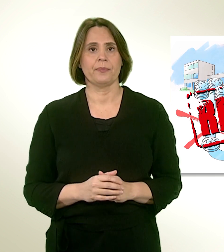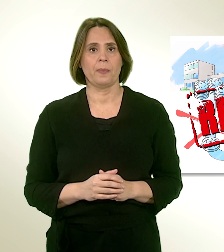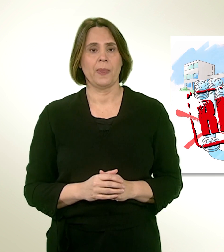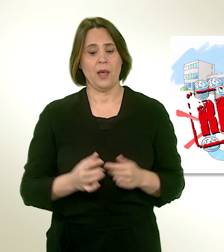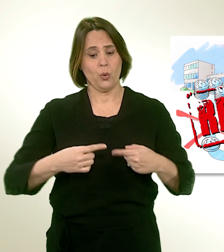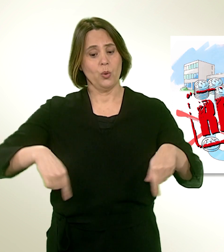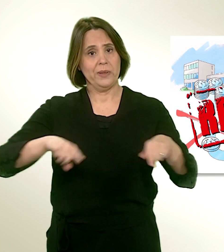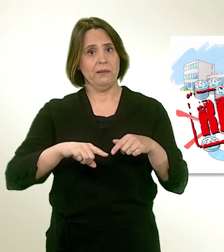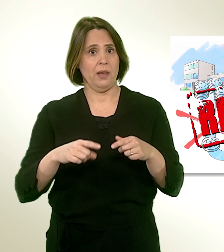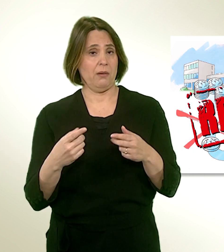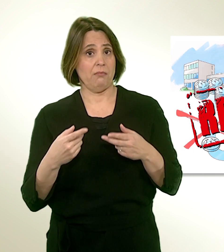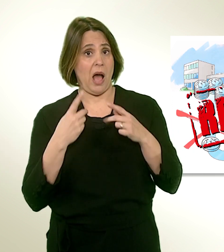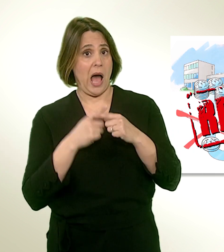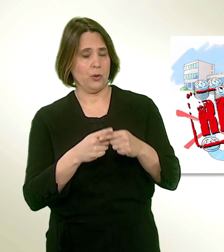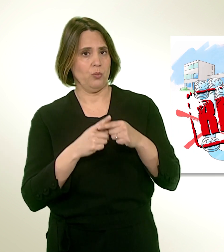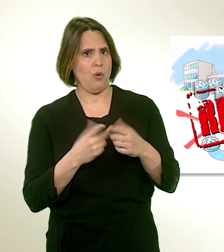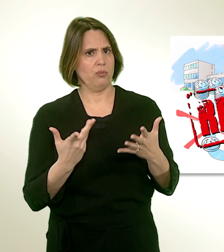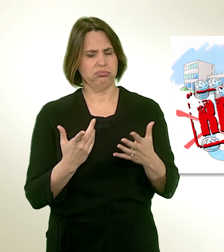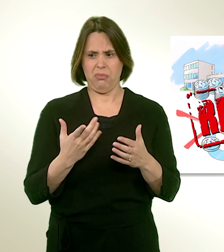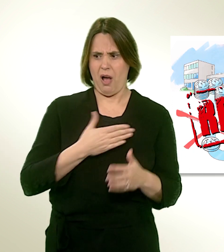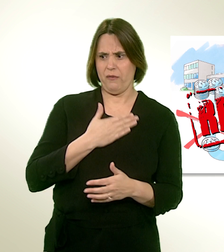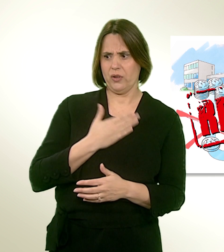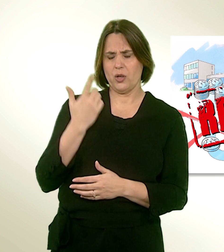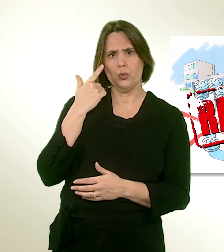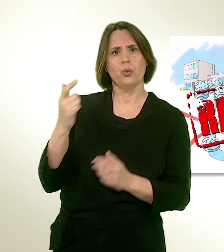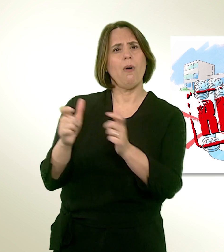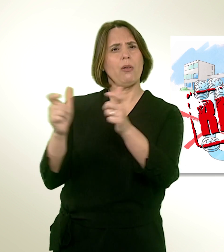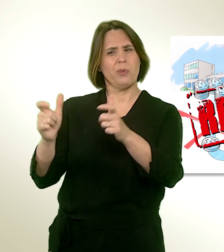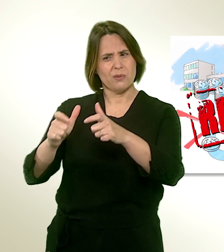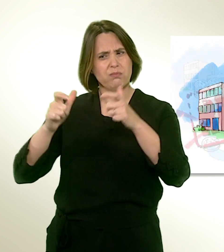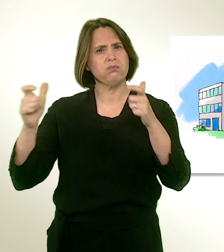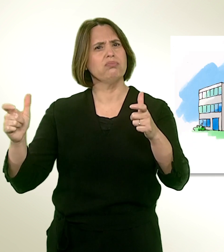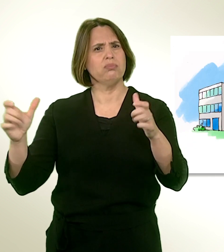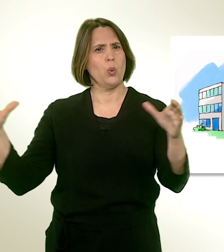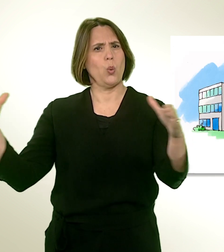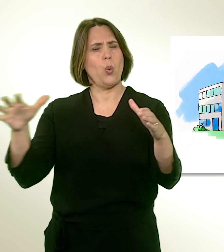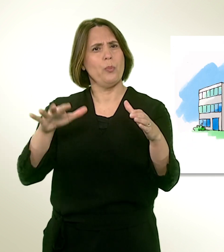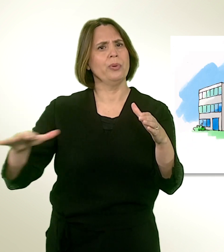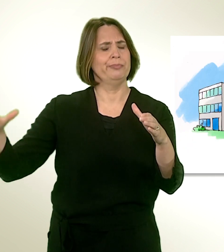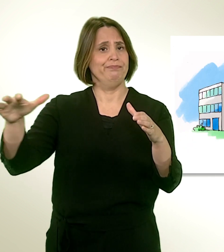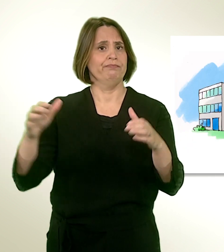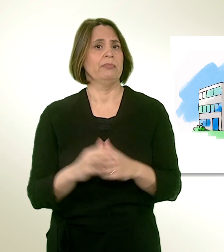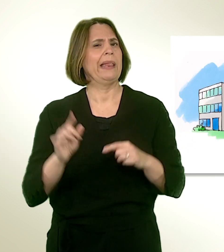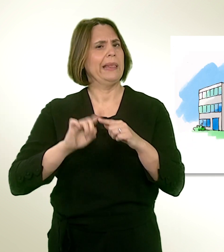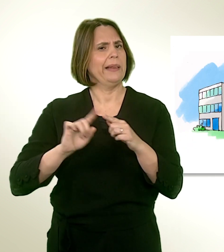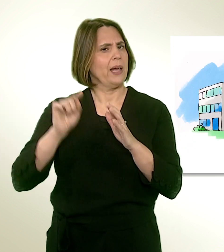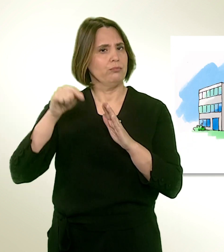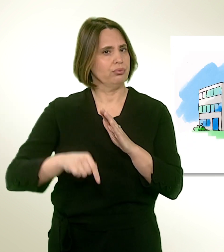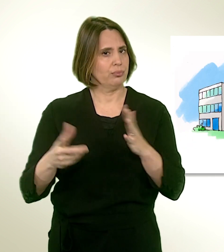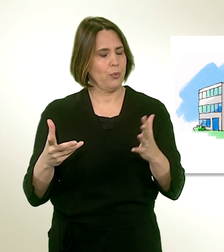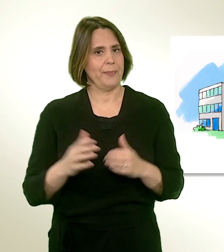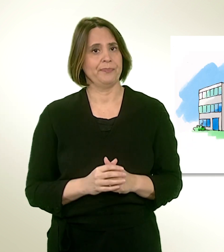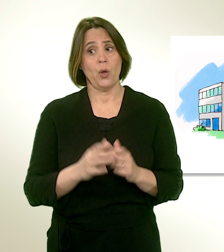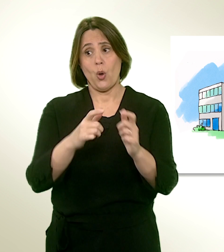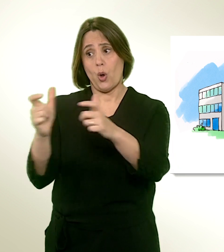le comité, la suppression de ce droit profitera principalement aux grands groupes d'entreprises. De quoi s'agit-il en détail? Les entreprises